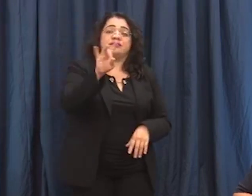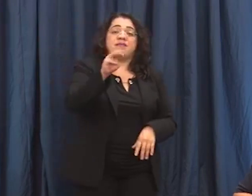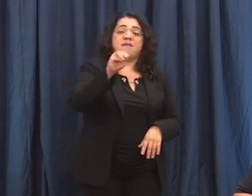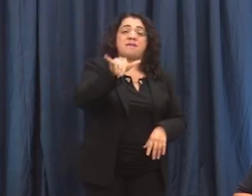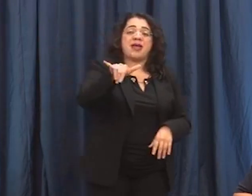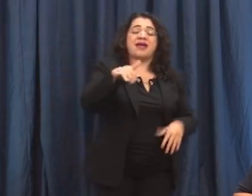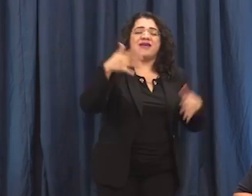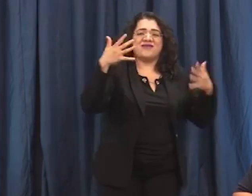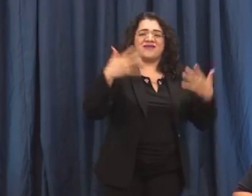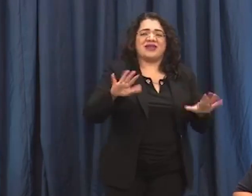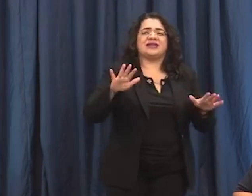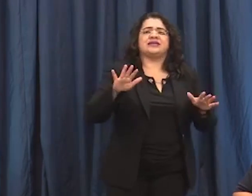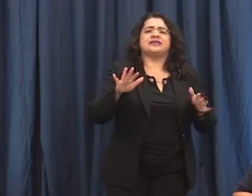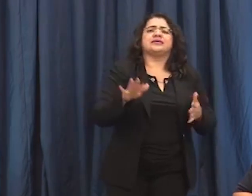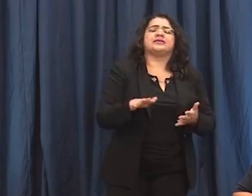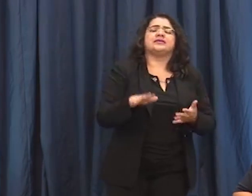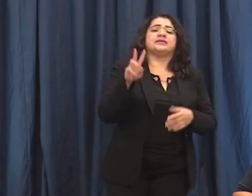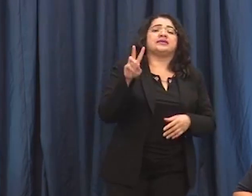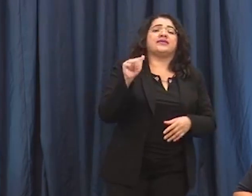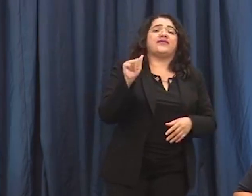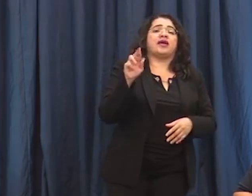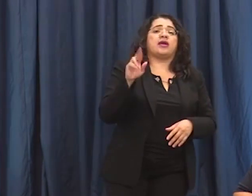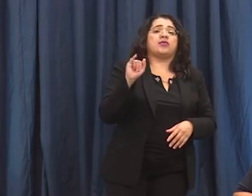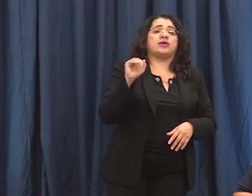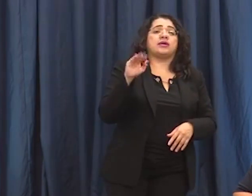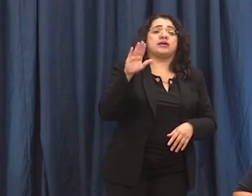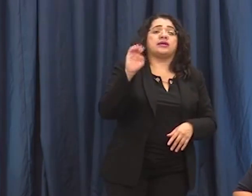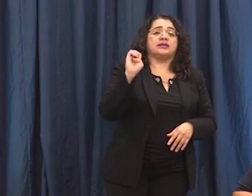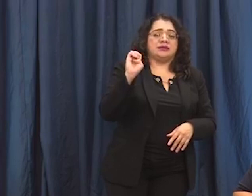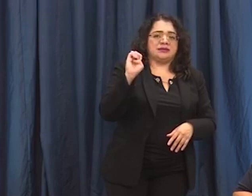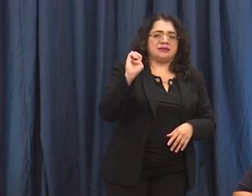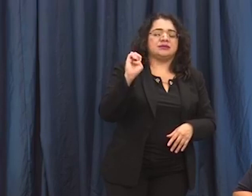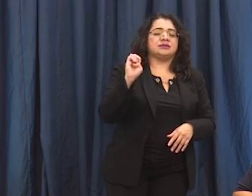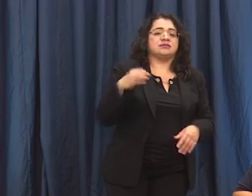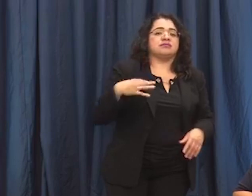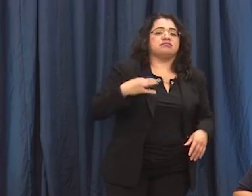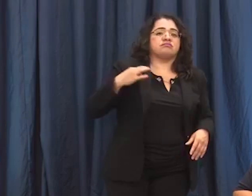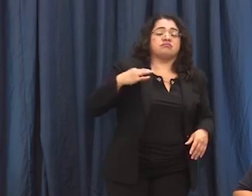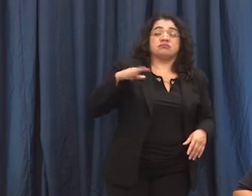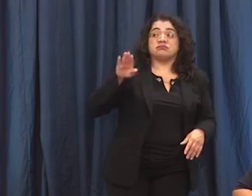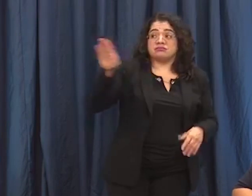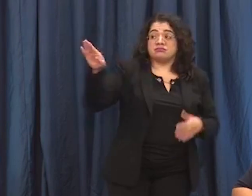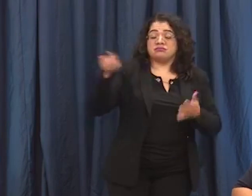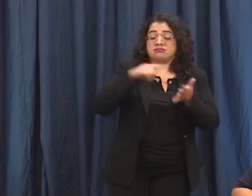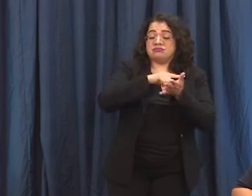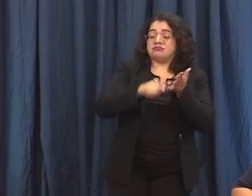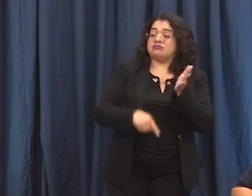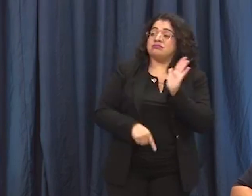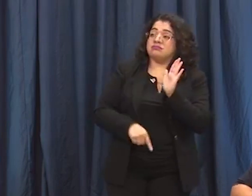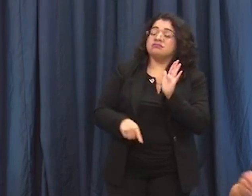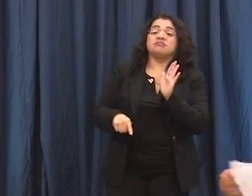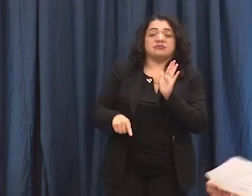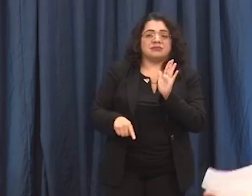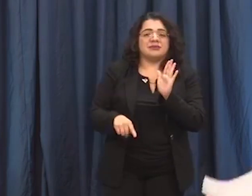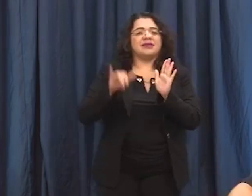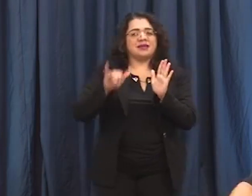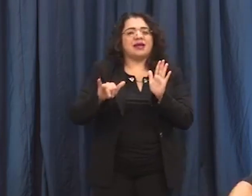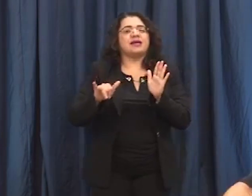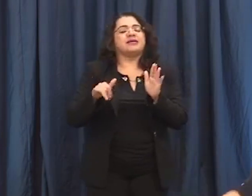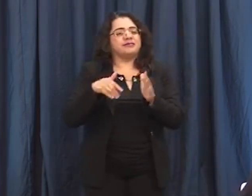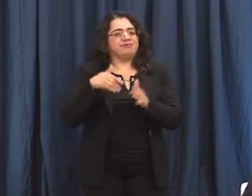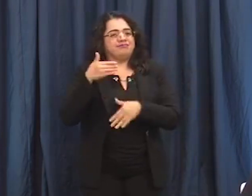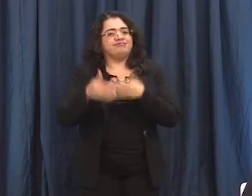la siguiente ronda de variación para los condados que puedan dar fe de cumplir con criterios específicos que indican